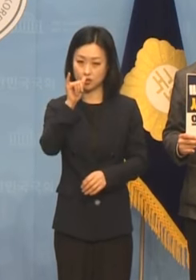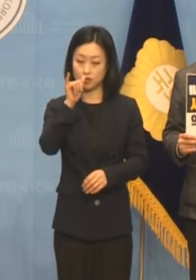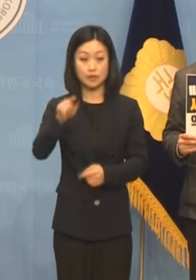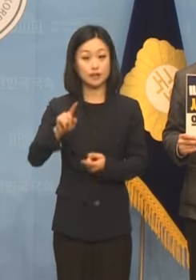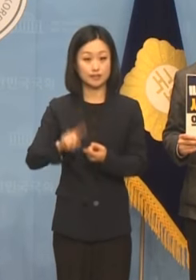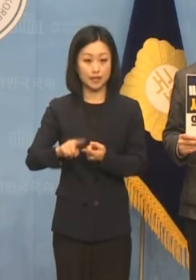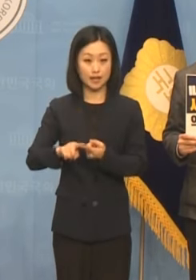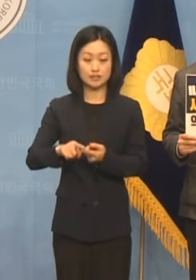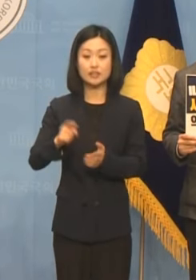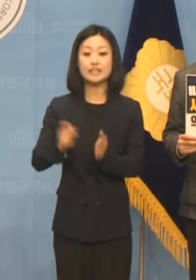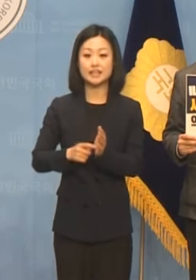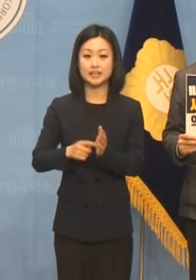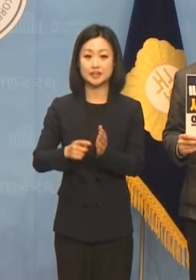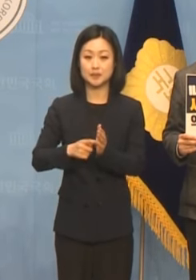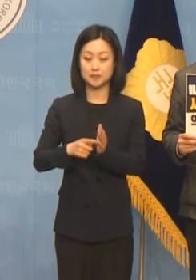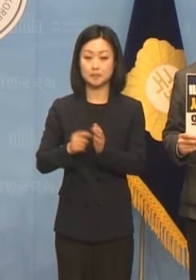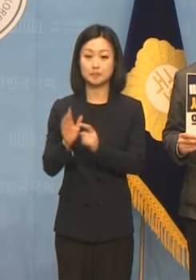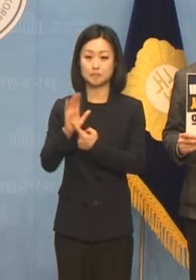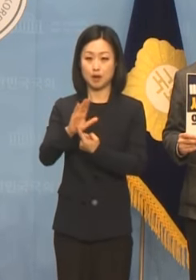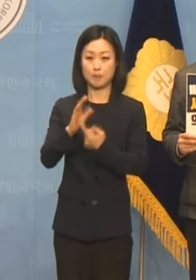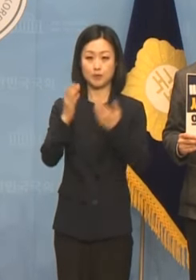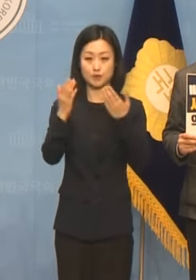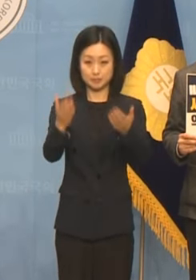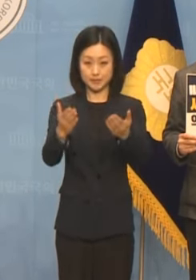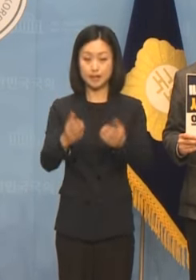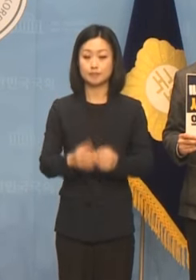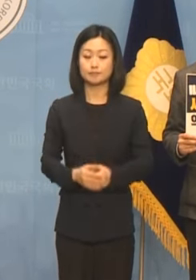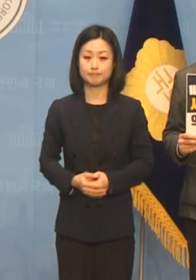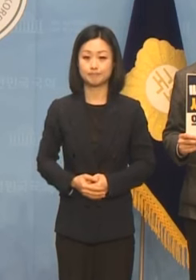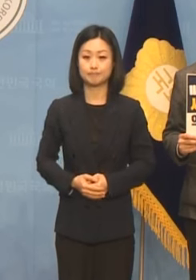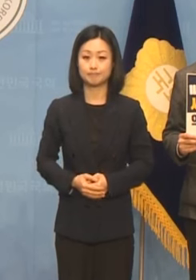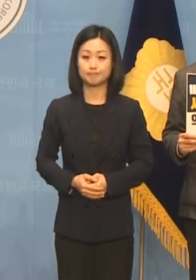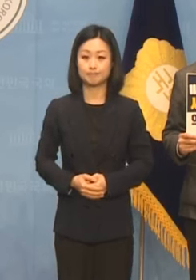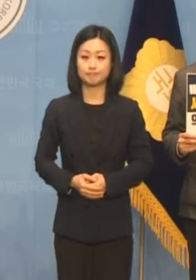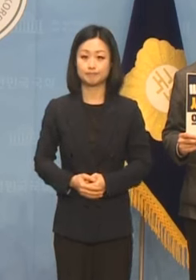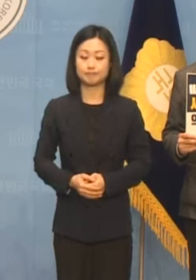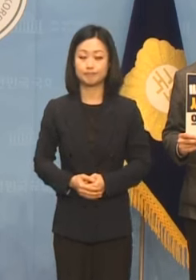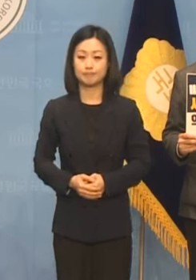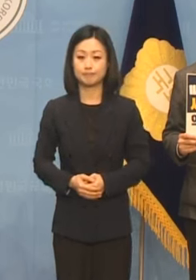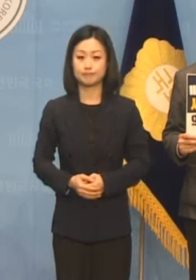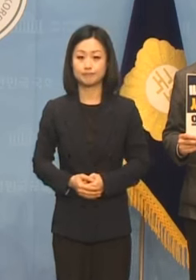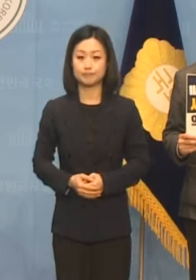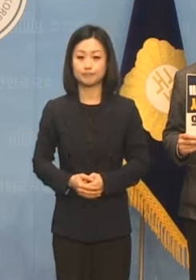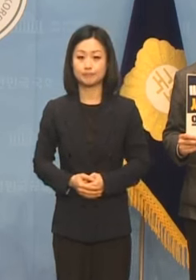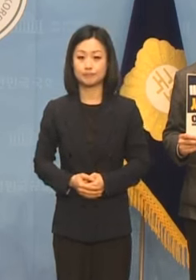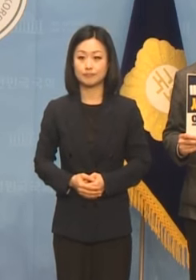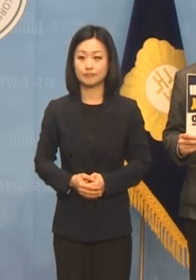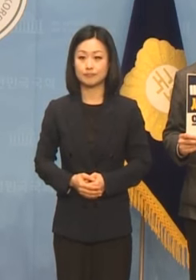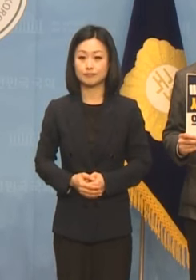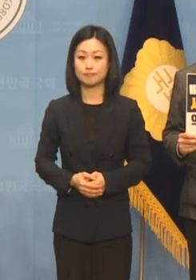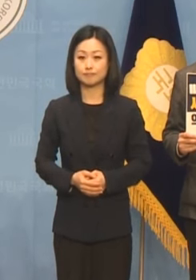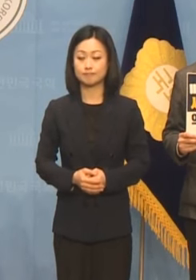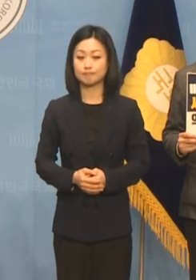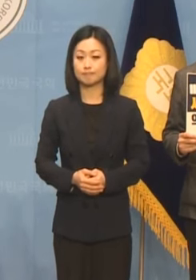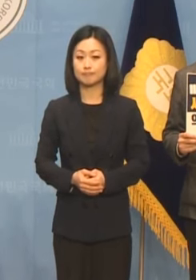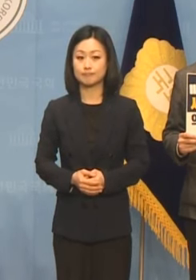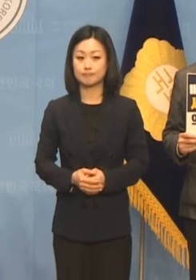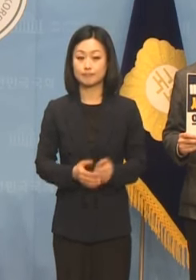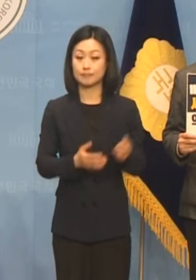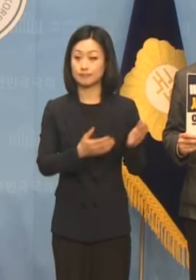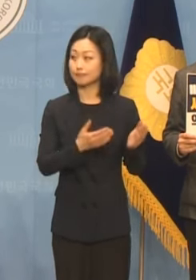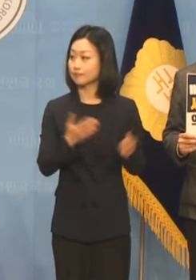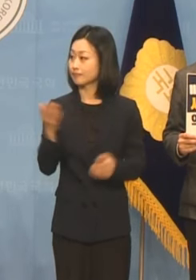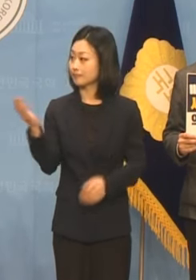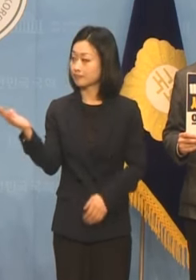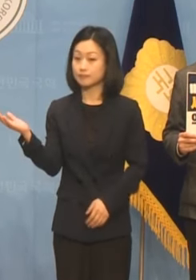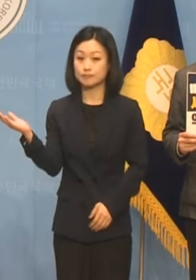그것과 관련하여 긴급 성명을 더불어민주연합이 내게 됐습니다. 먼저 소개를 해드리겠습니다. 맨 오른쪽에